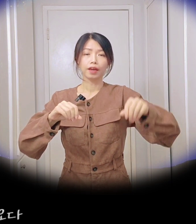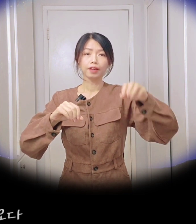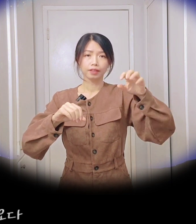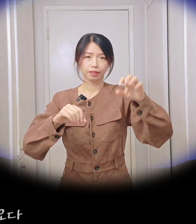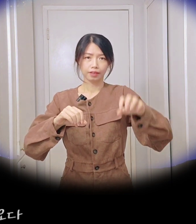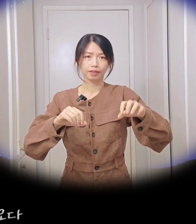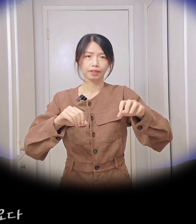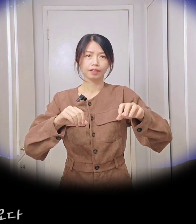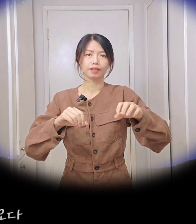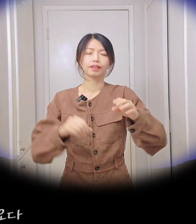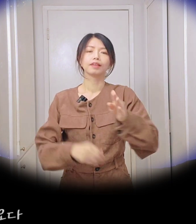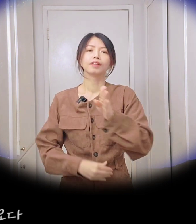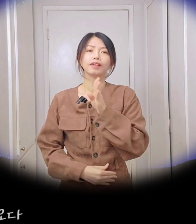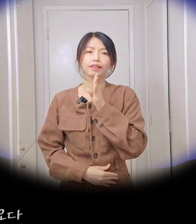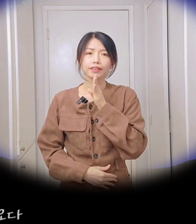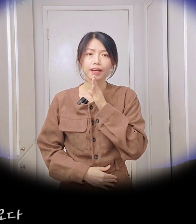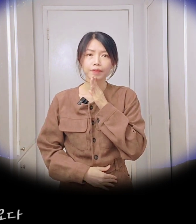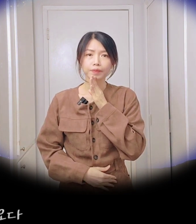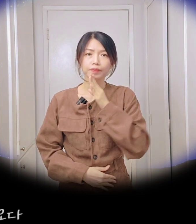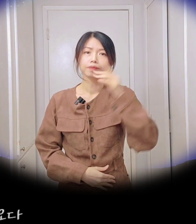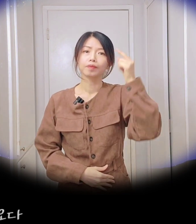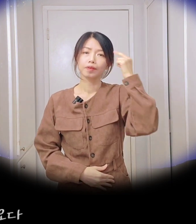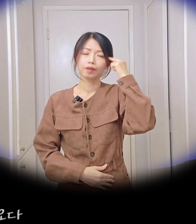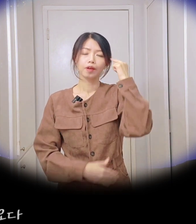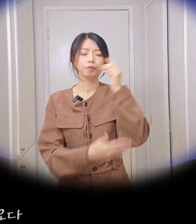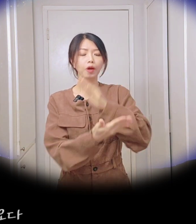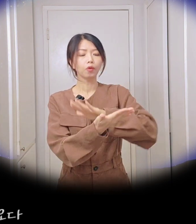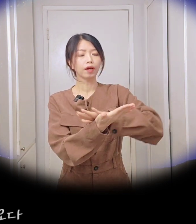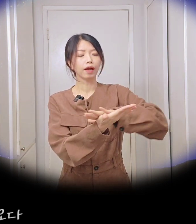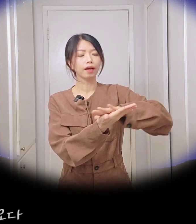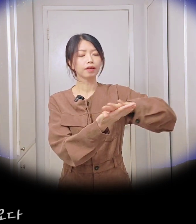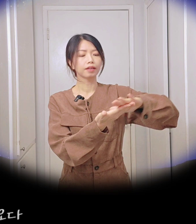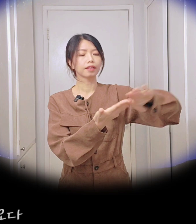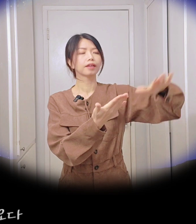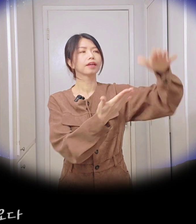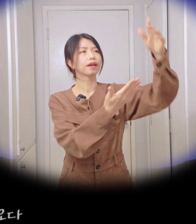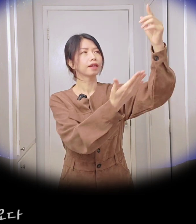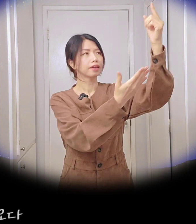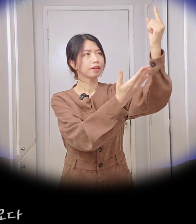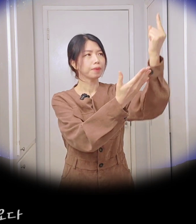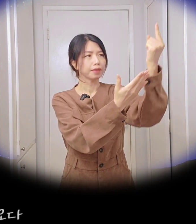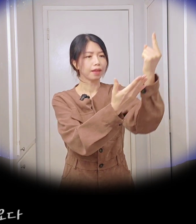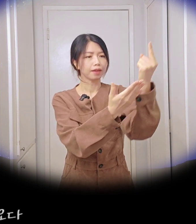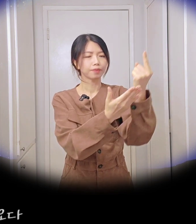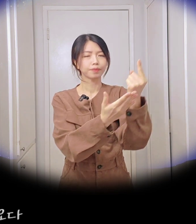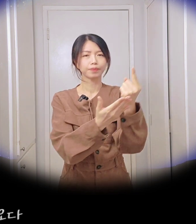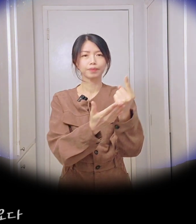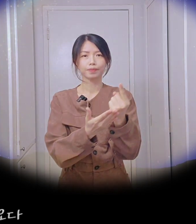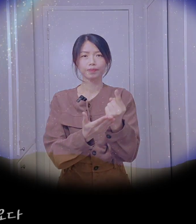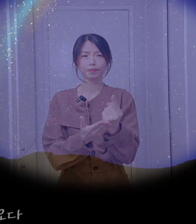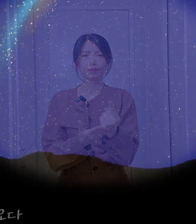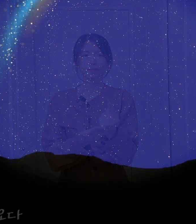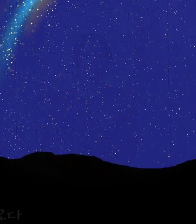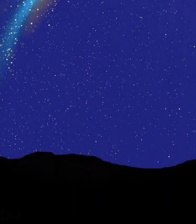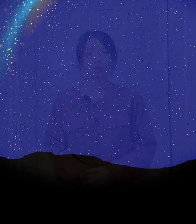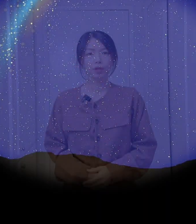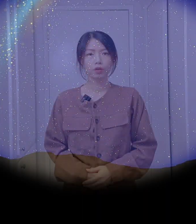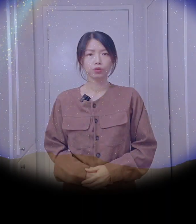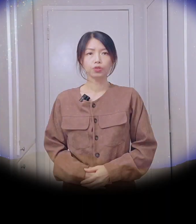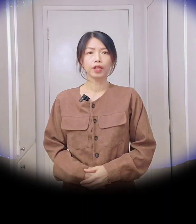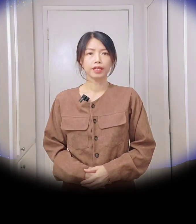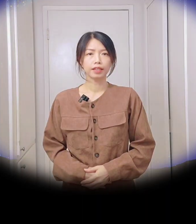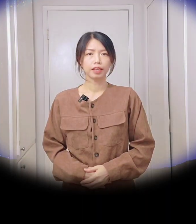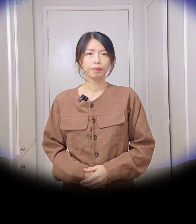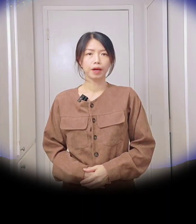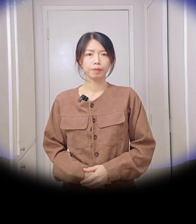땅 위에 참 평화가 임했네. 우리